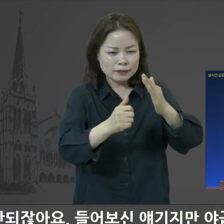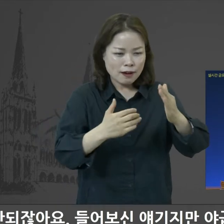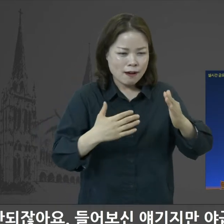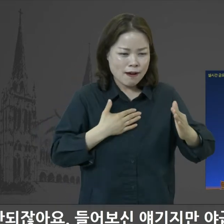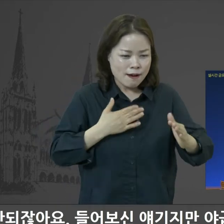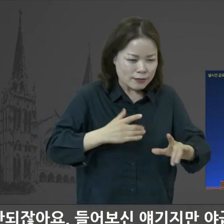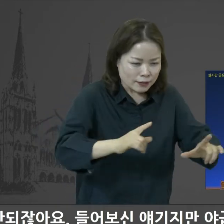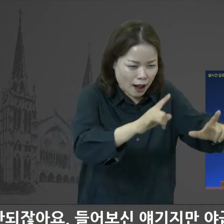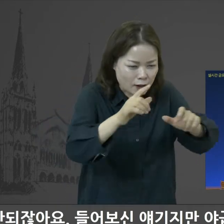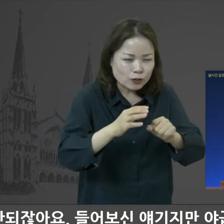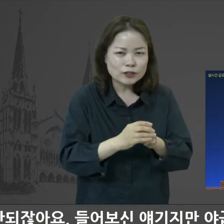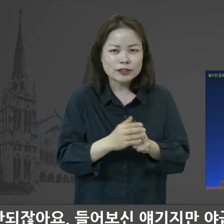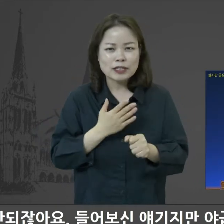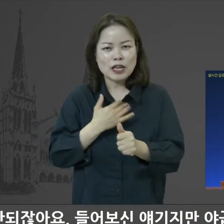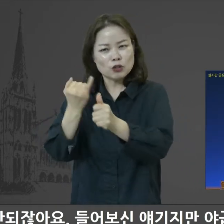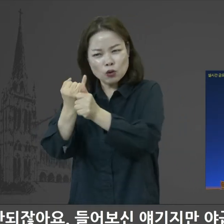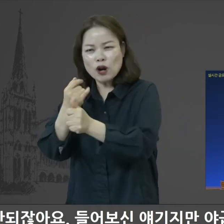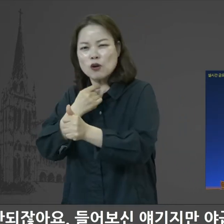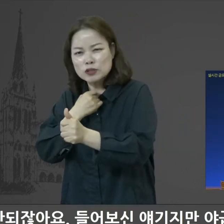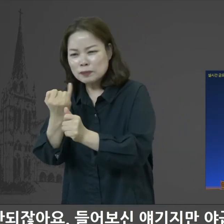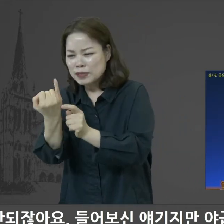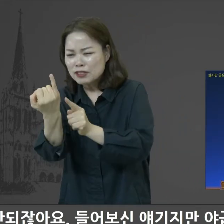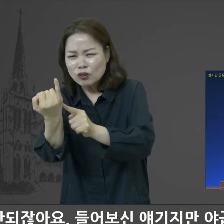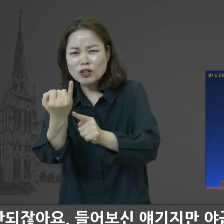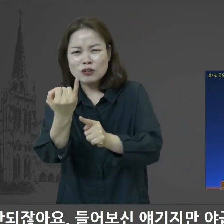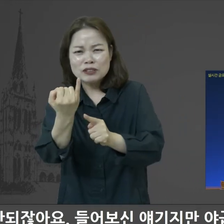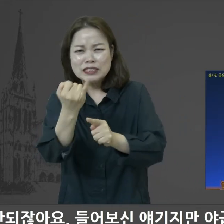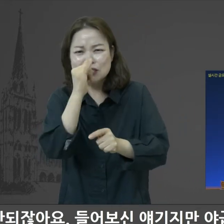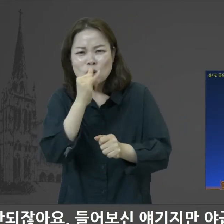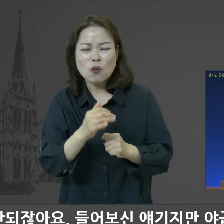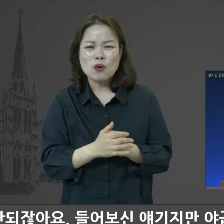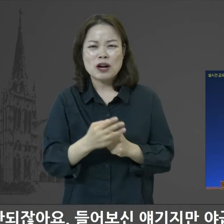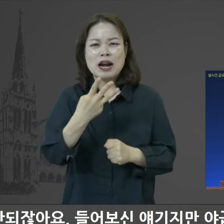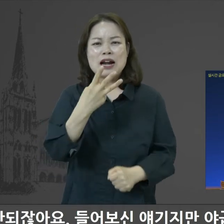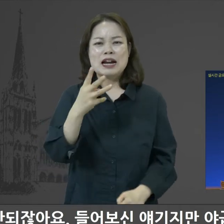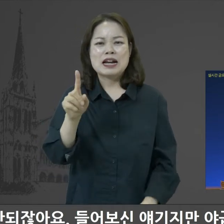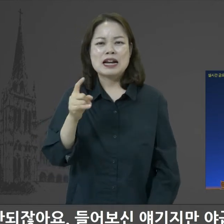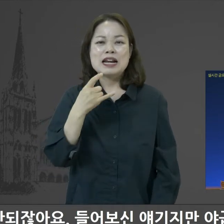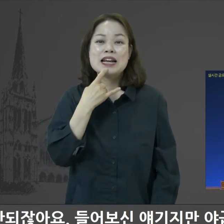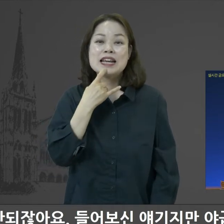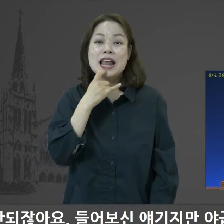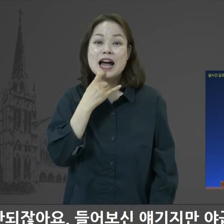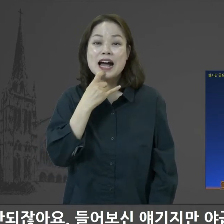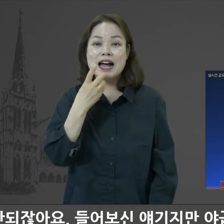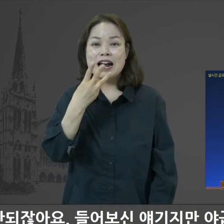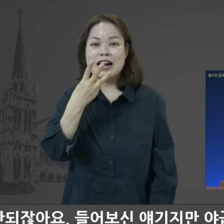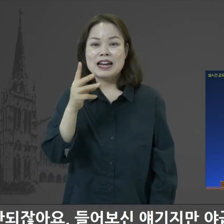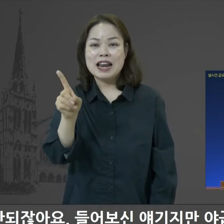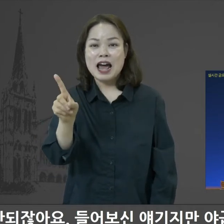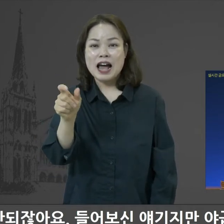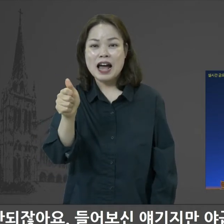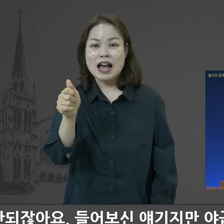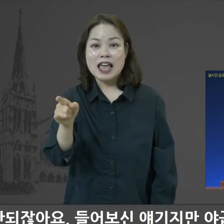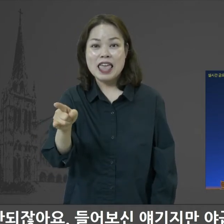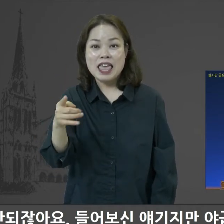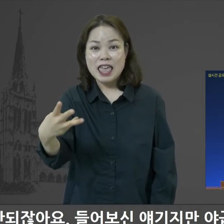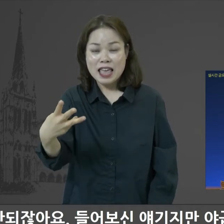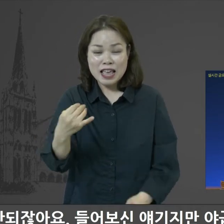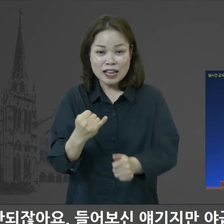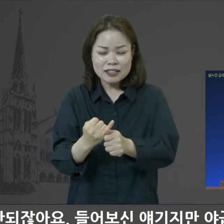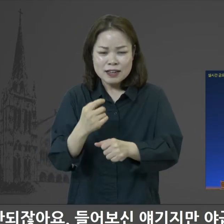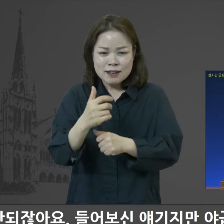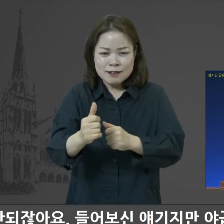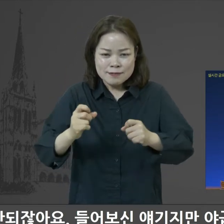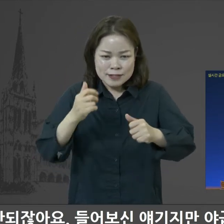마음에 드는 이 결혼 대상자도 있고 라헬이라고 열심히 일했습니다. 열심히 7년 동안 일하고